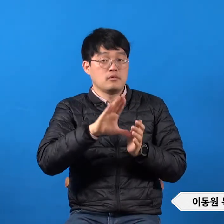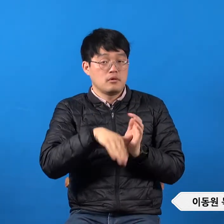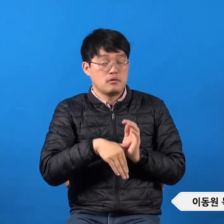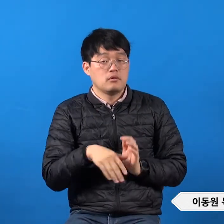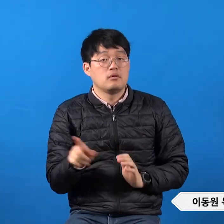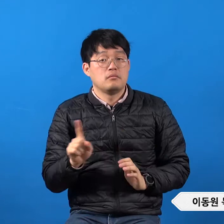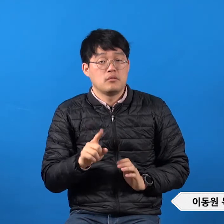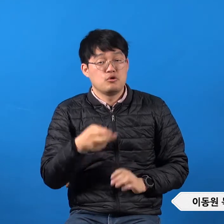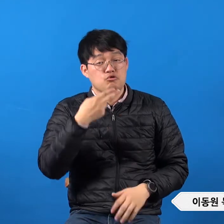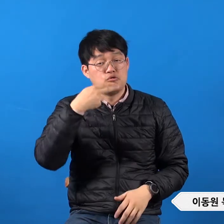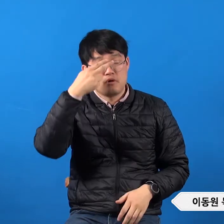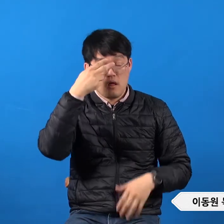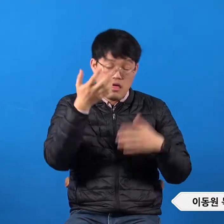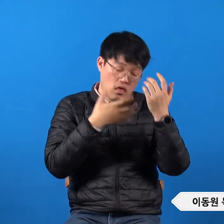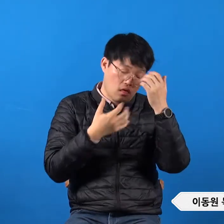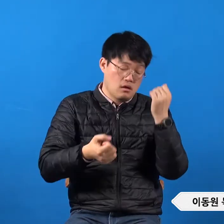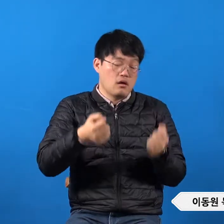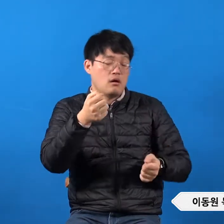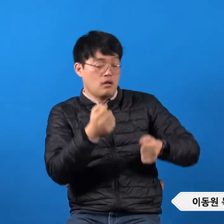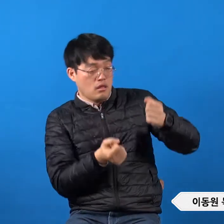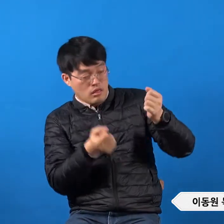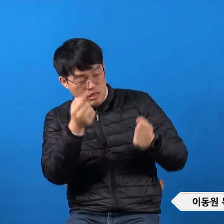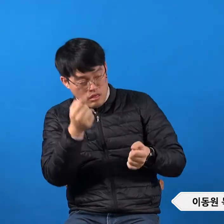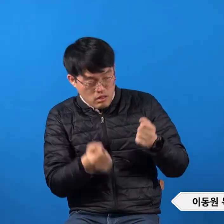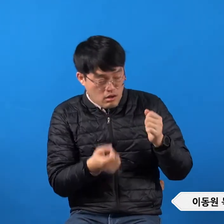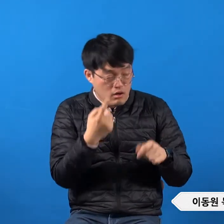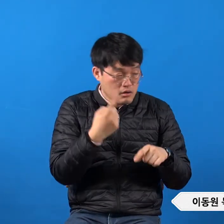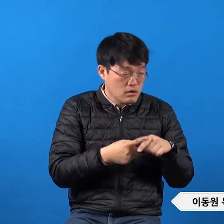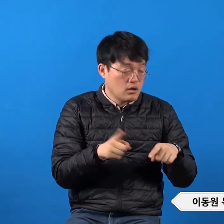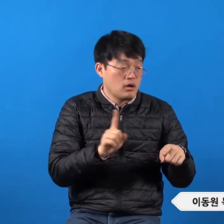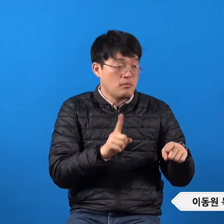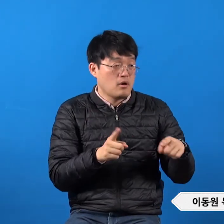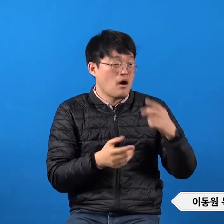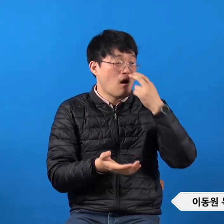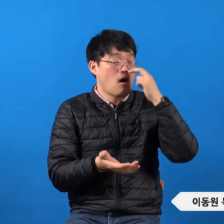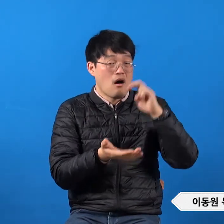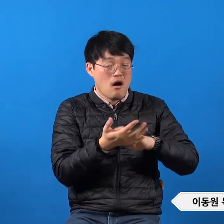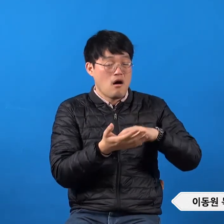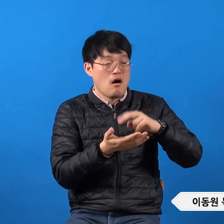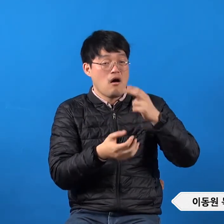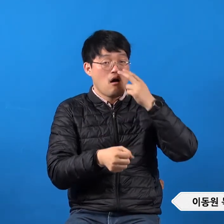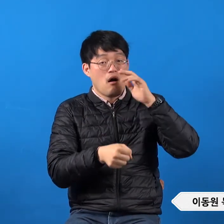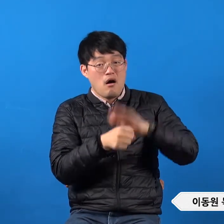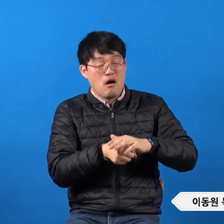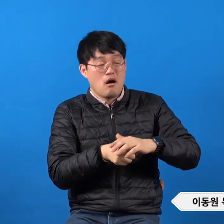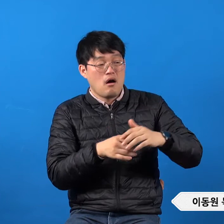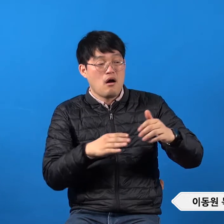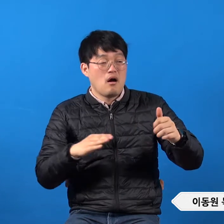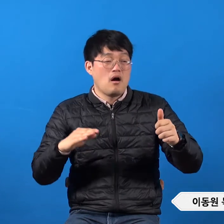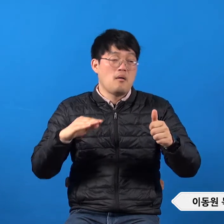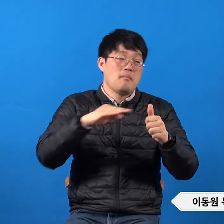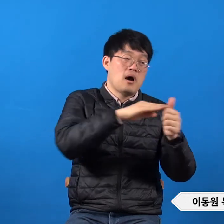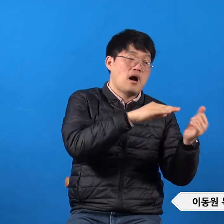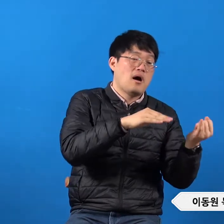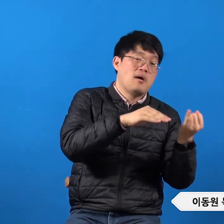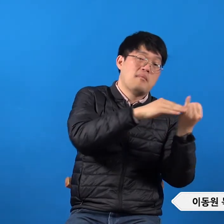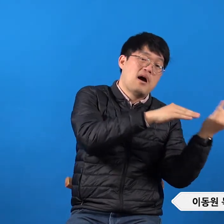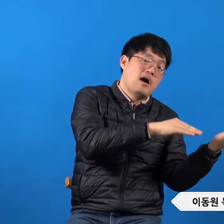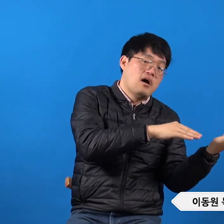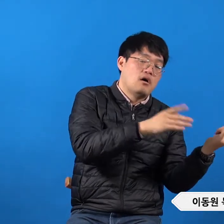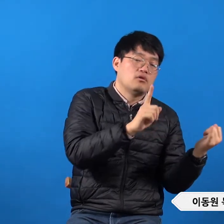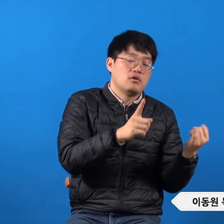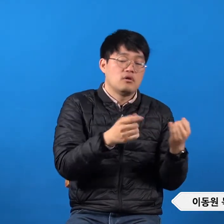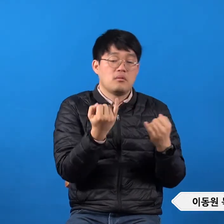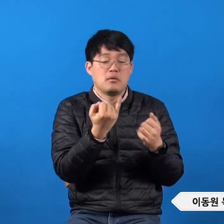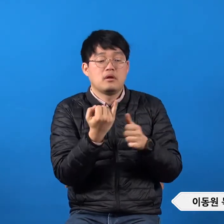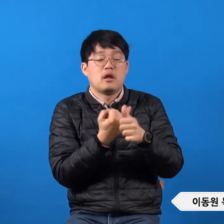전에도 그 술에 만취해서 운전을 하다가 무고한 생명들의 죽음을 초래했던 한 유명 배우